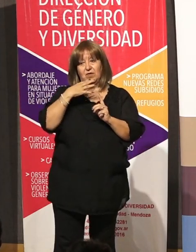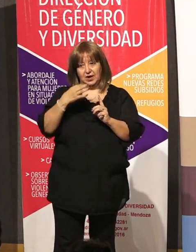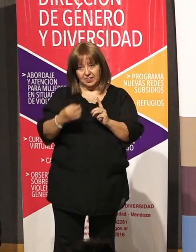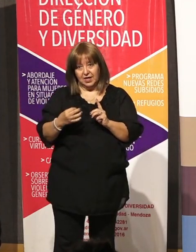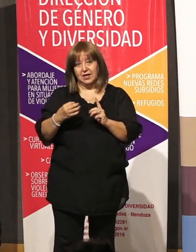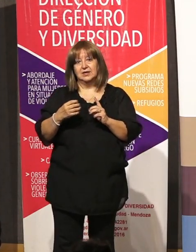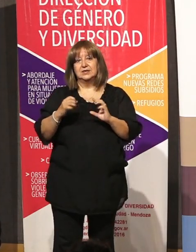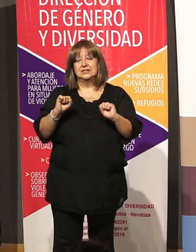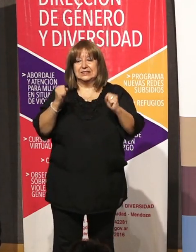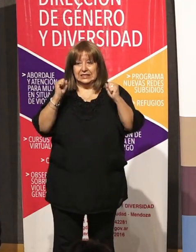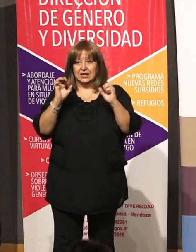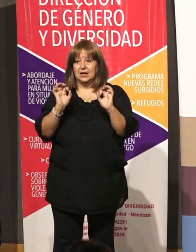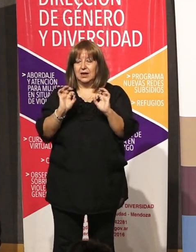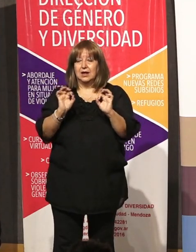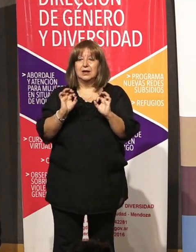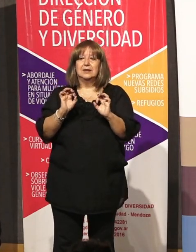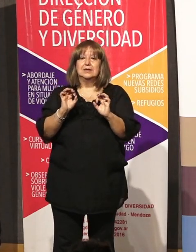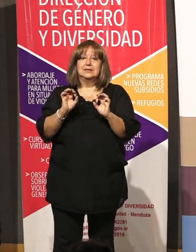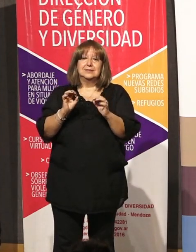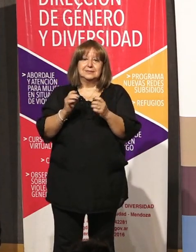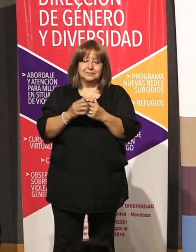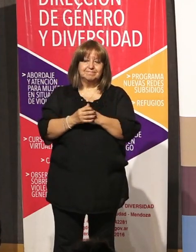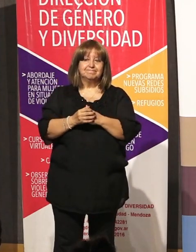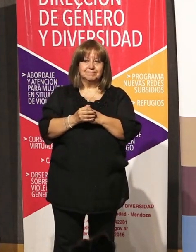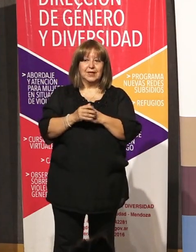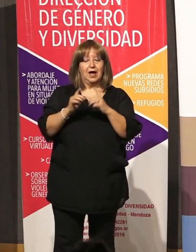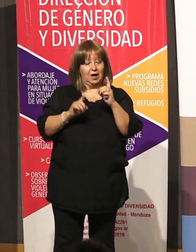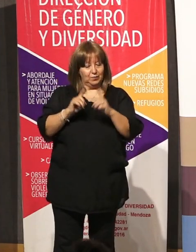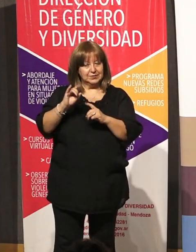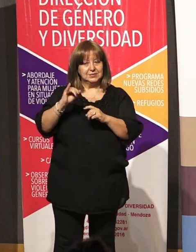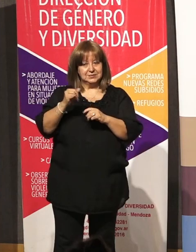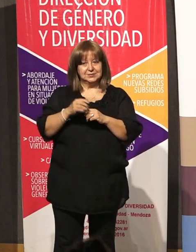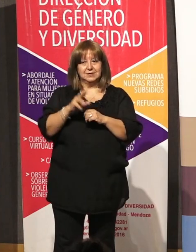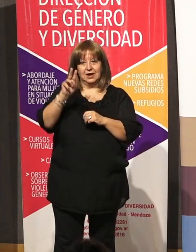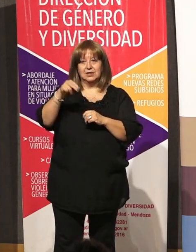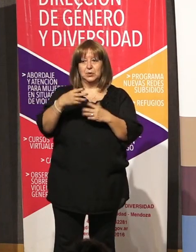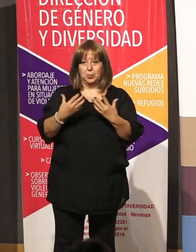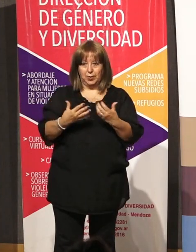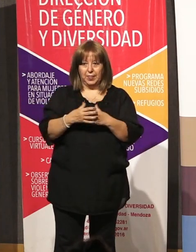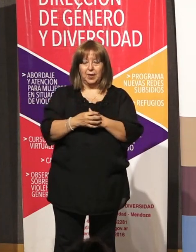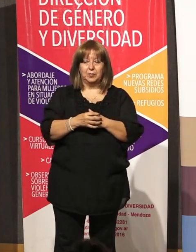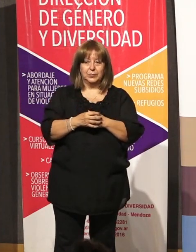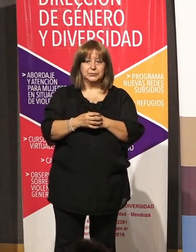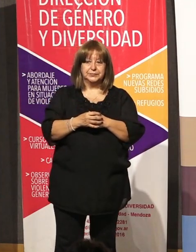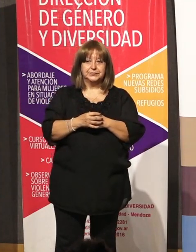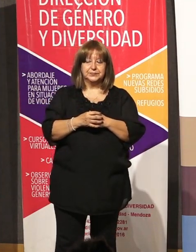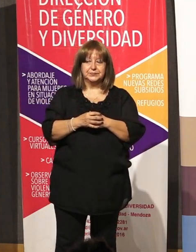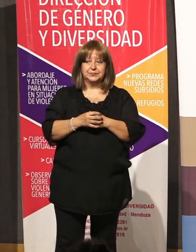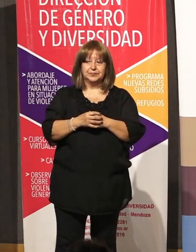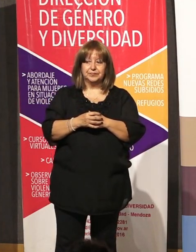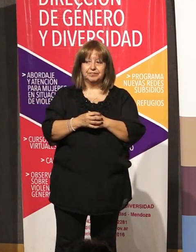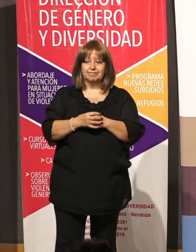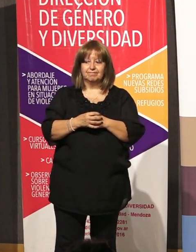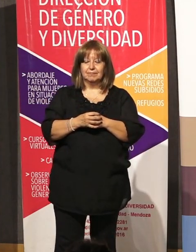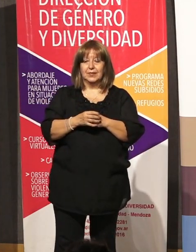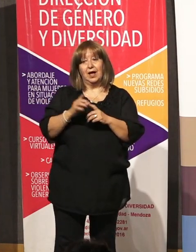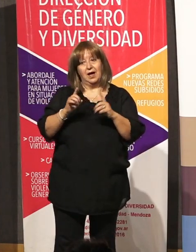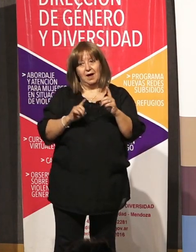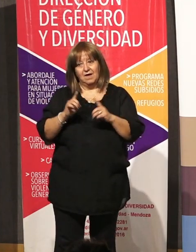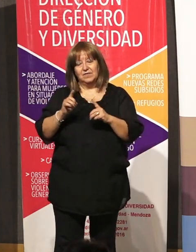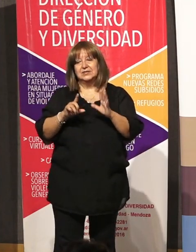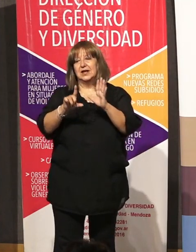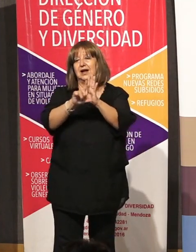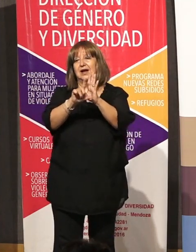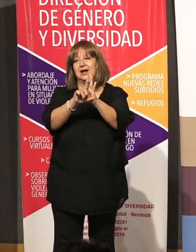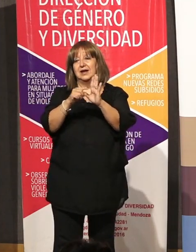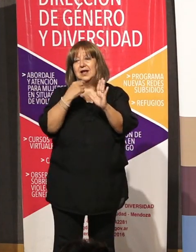dicho también. Es como que hacemos agua, ¿no? En algunos aspectos, hacemos agua, es lo que comentaban ahí. Sí, bueno, la ley lo